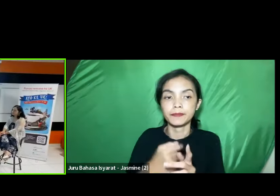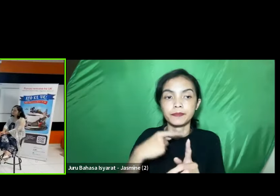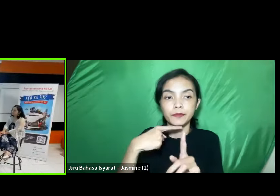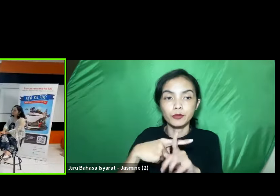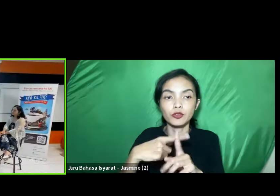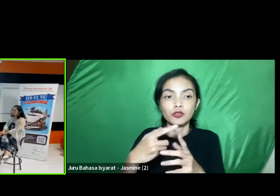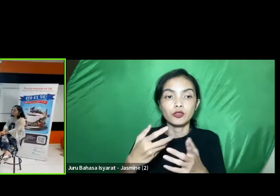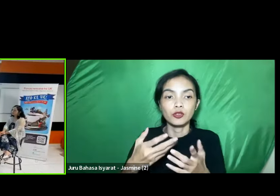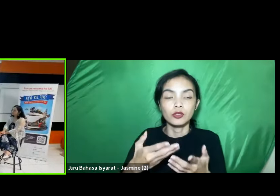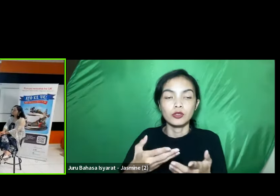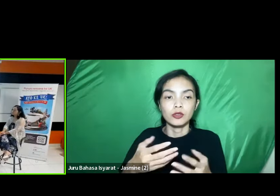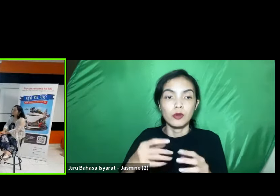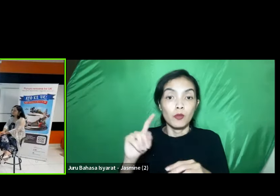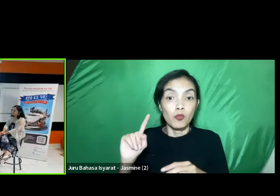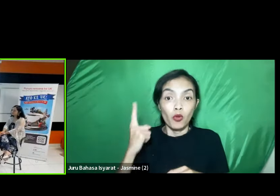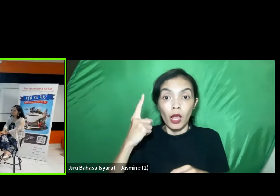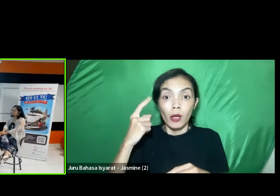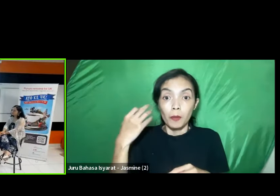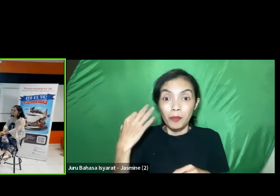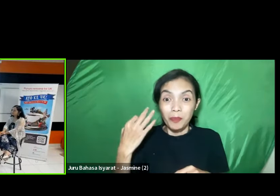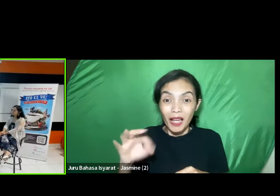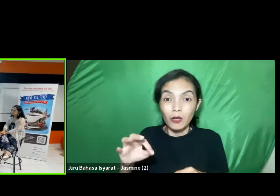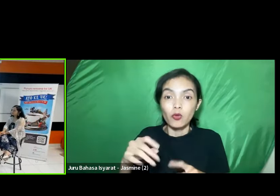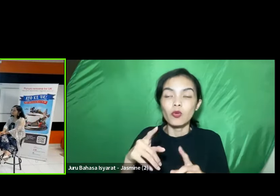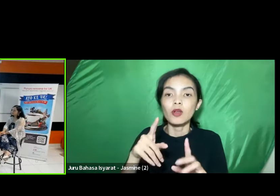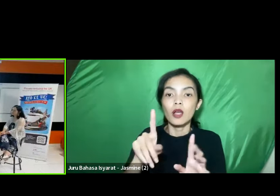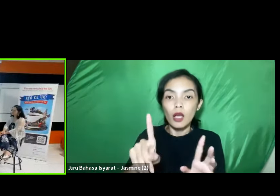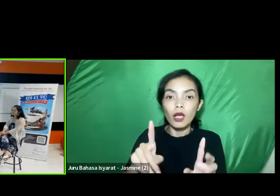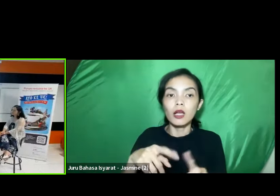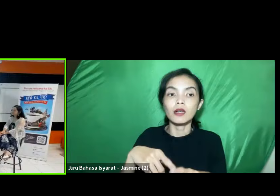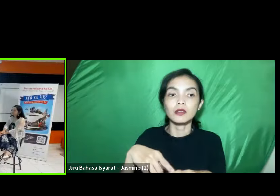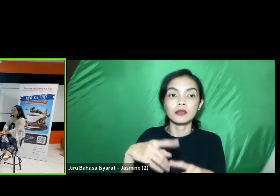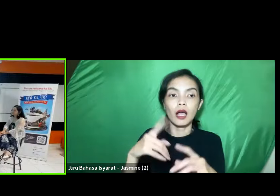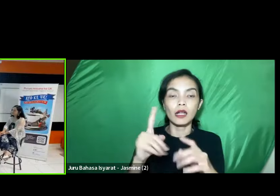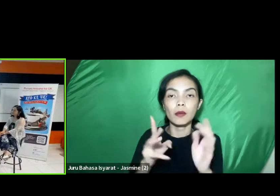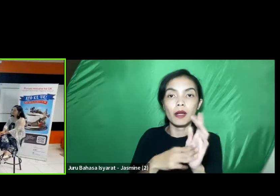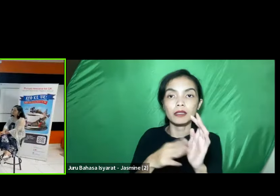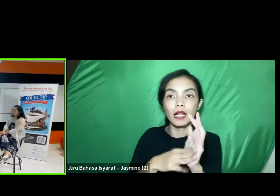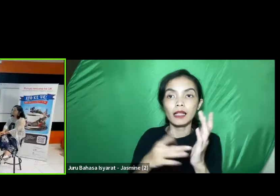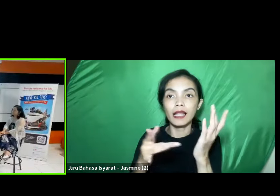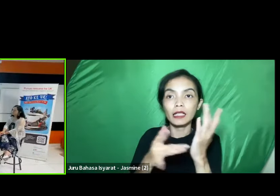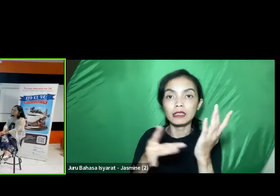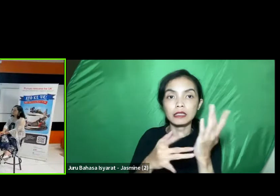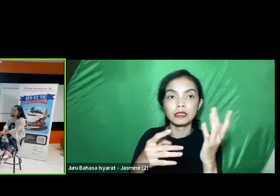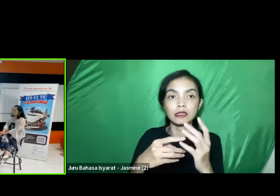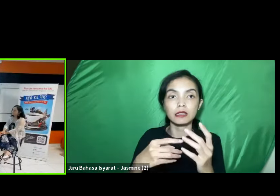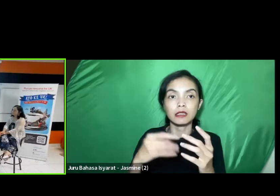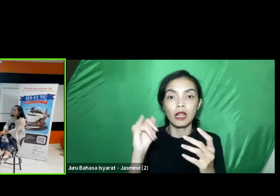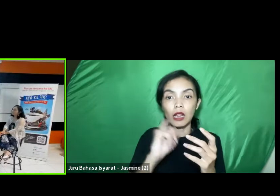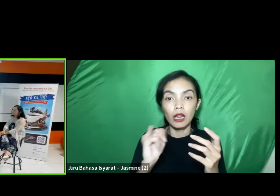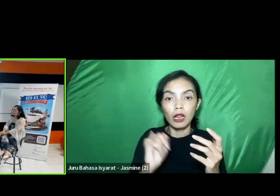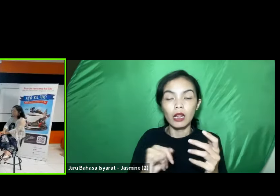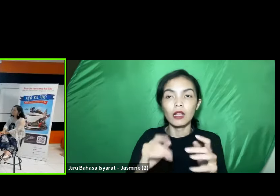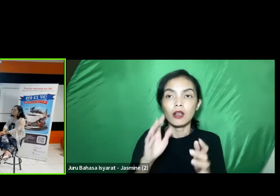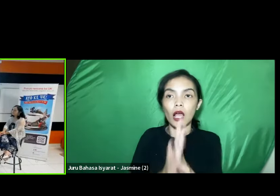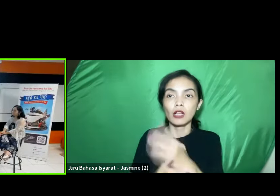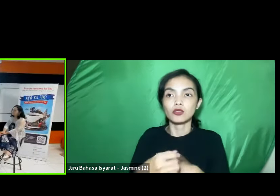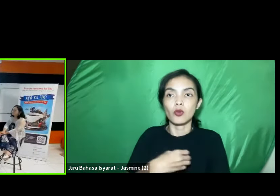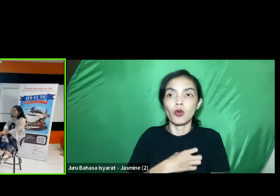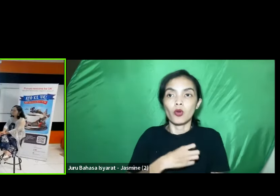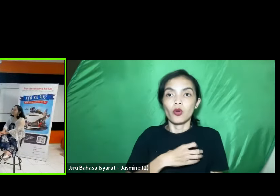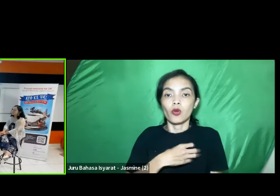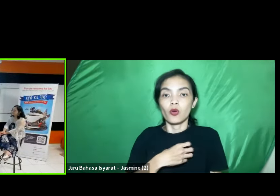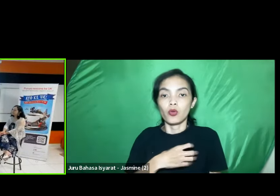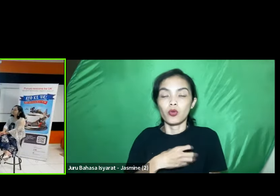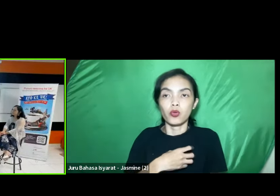kalau misalkan pas baru mulai terus sudah ada teknik yang error langsung degdegannya luar biasa kan